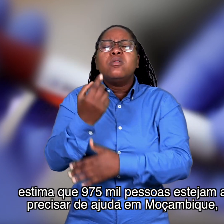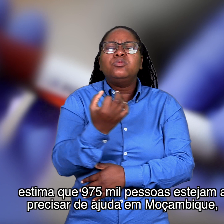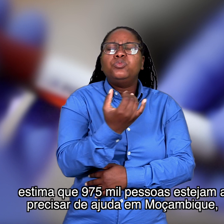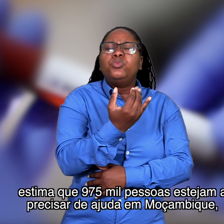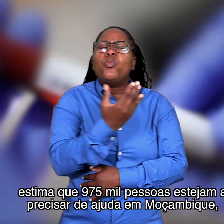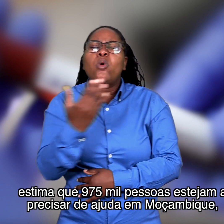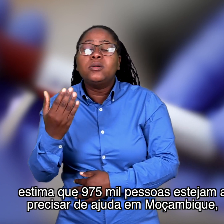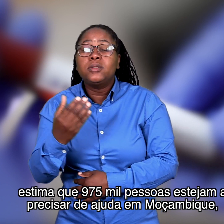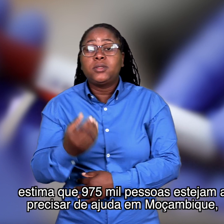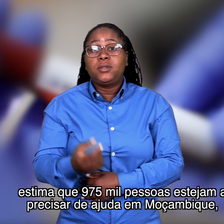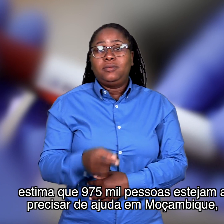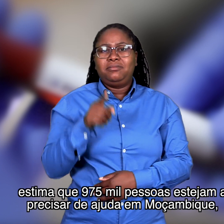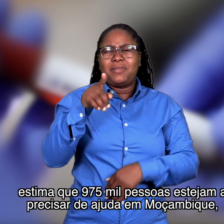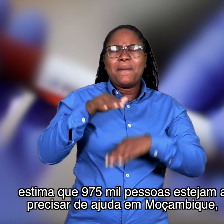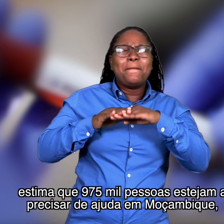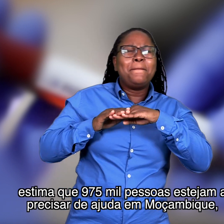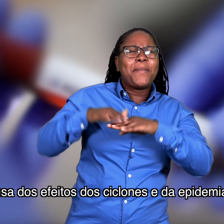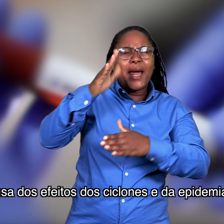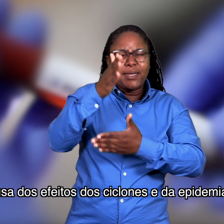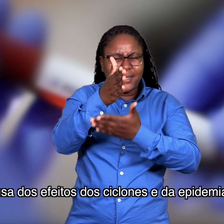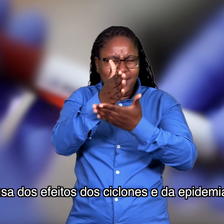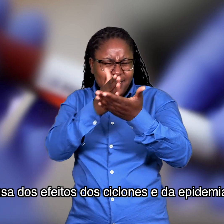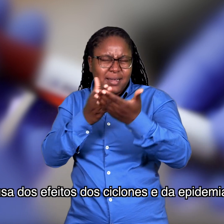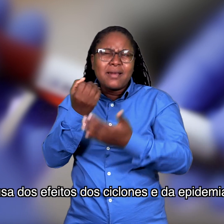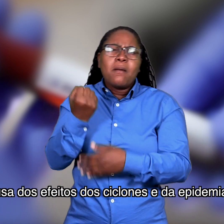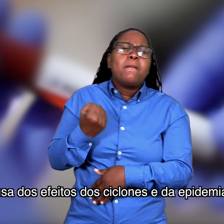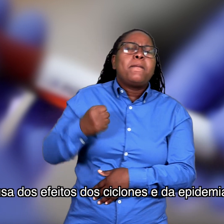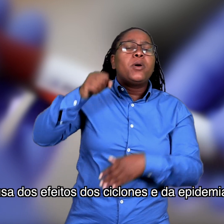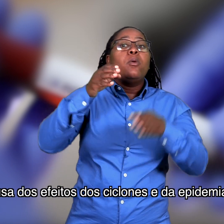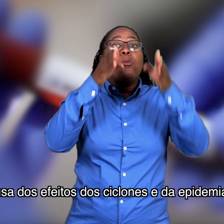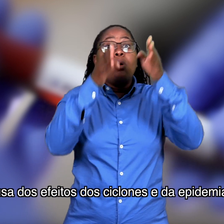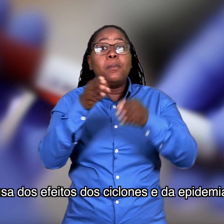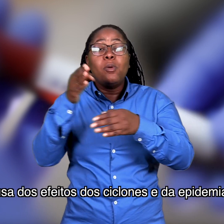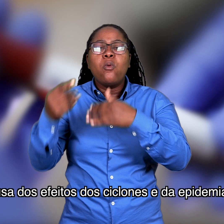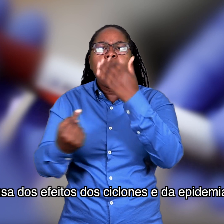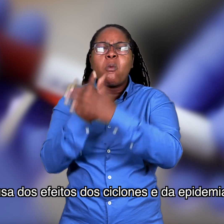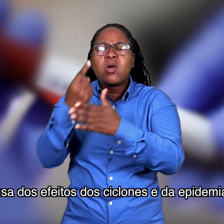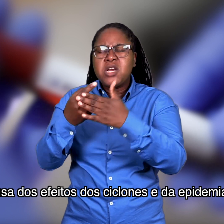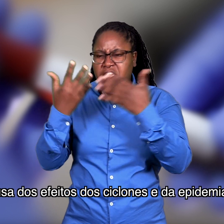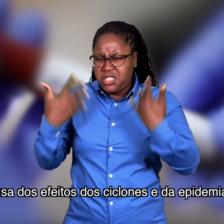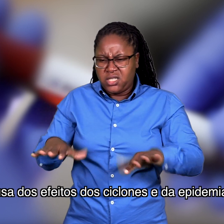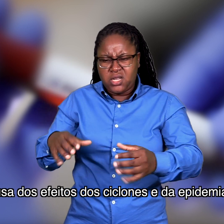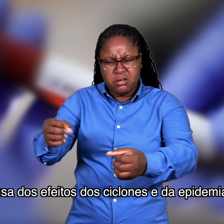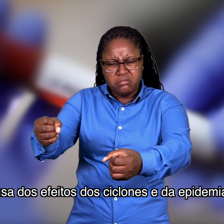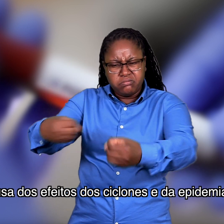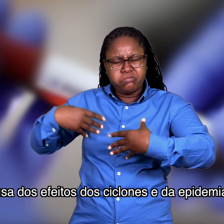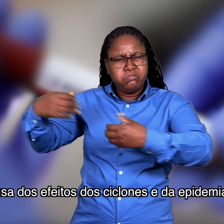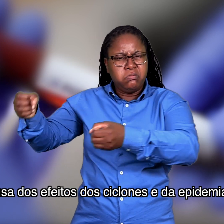mil pessoas estejam a precisar de ajuda em Moçambique por causa dos efeitos dos ciclones e da epidemia da cólera.